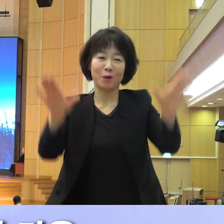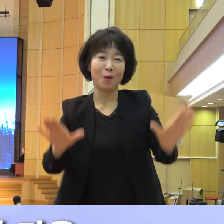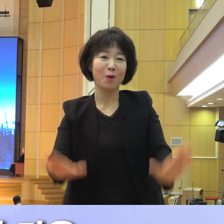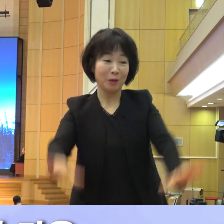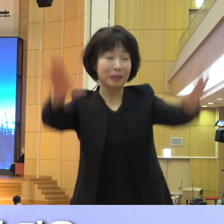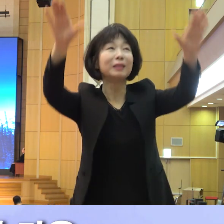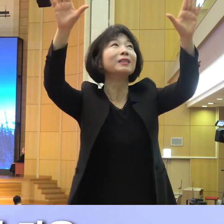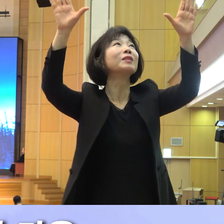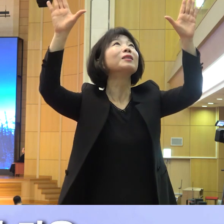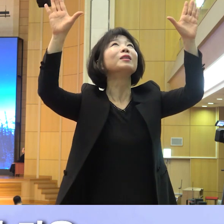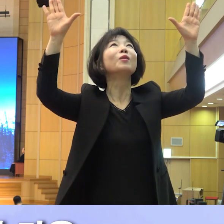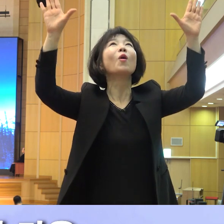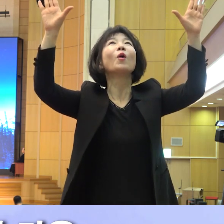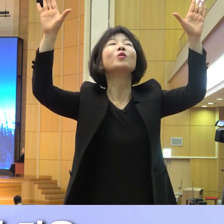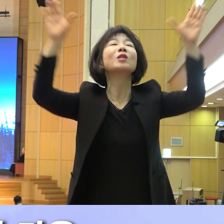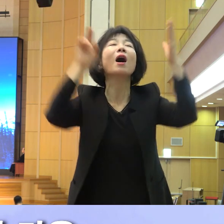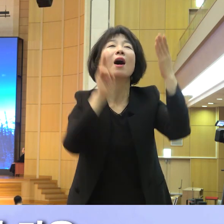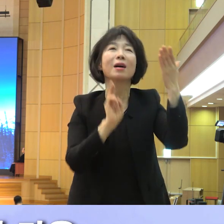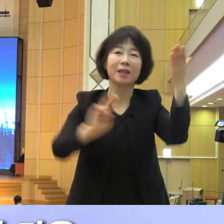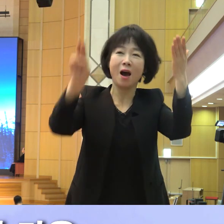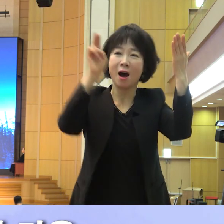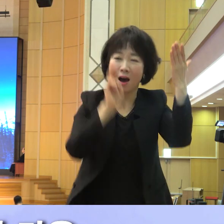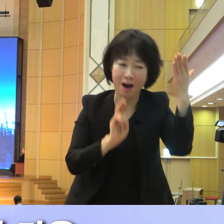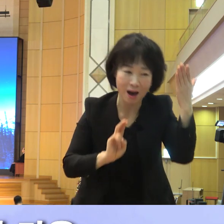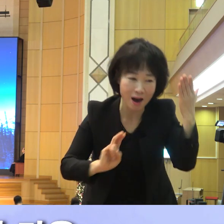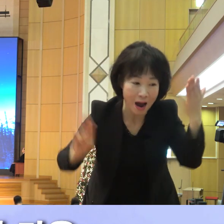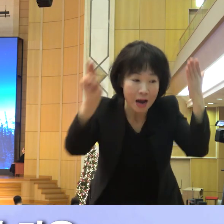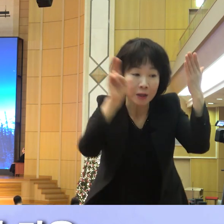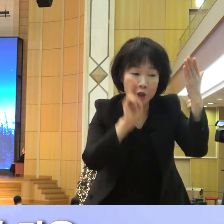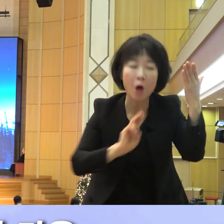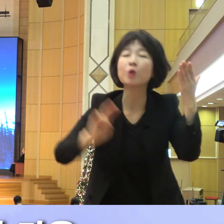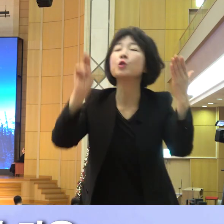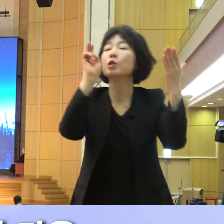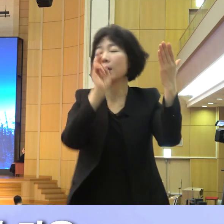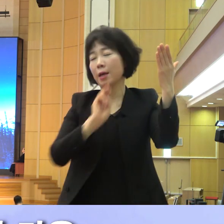찬양, 손을 들고 찬양.